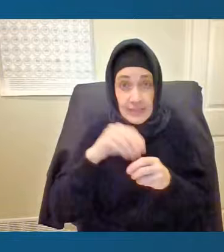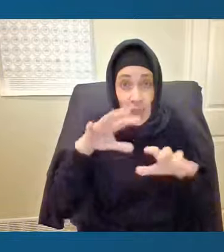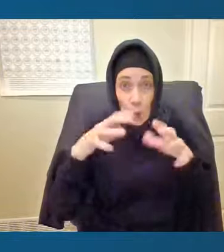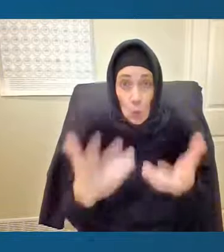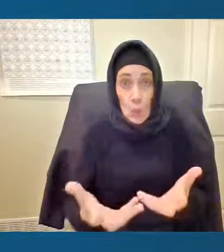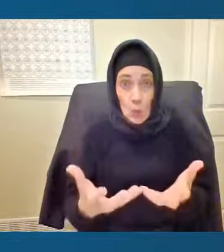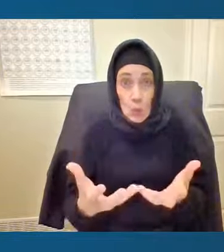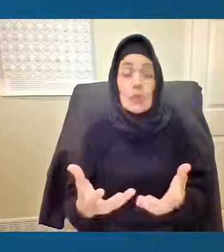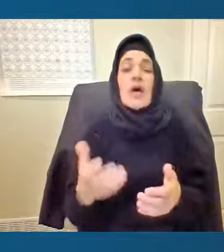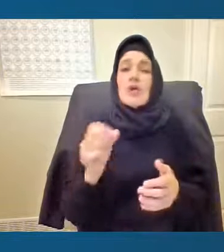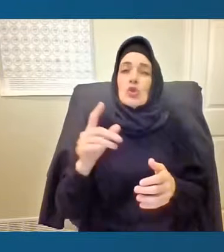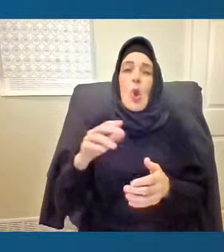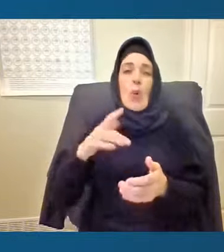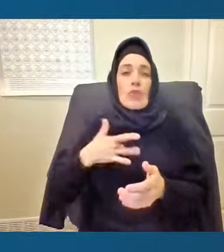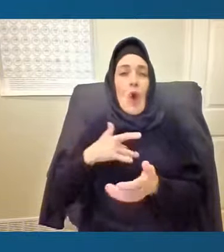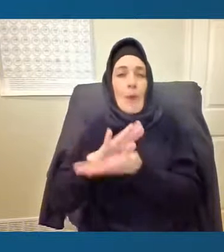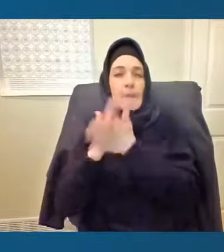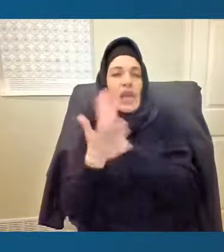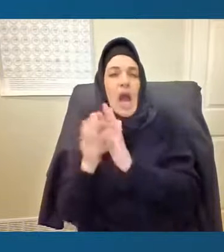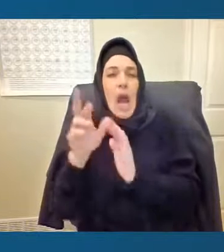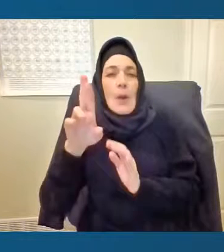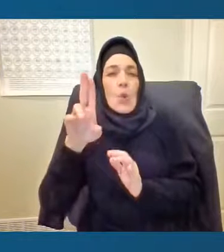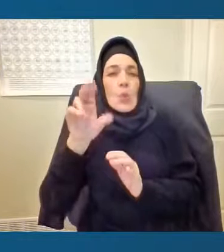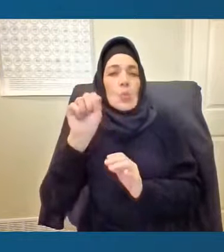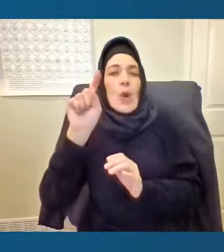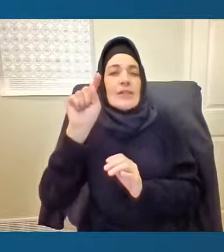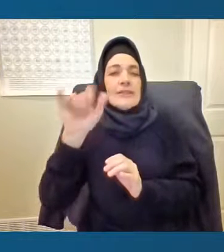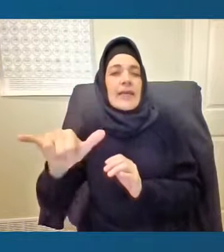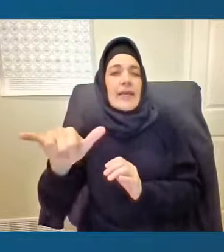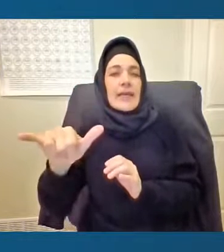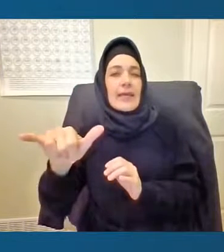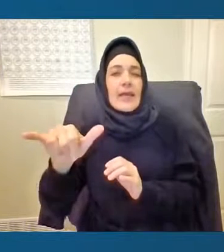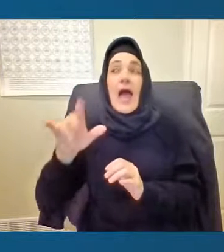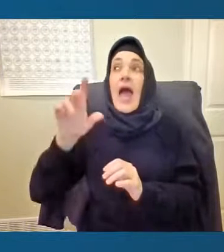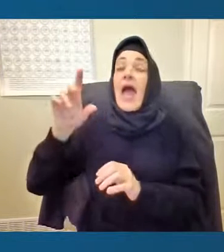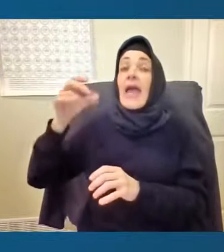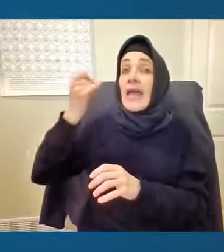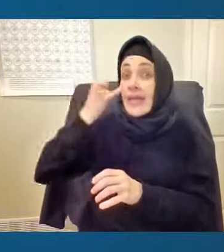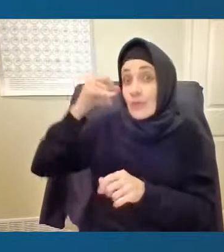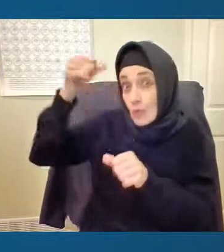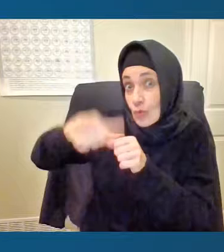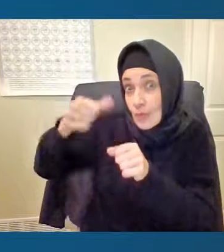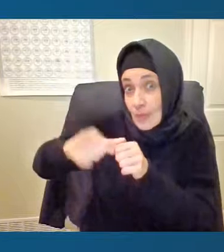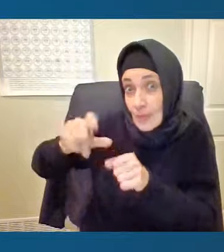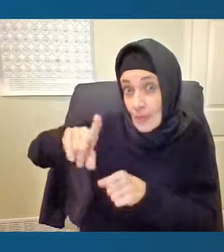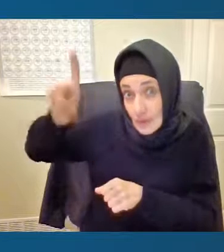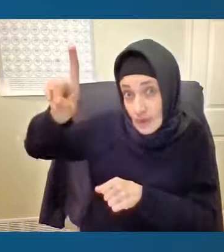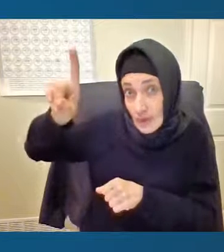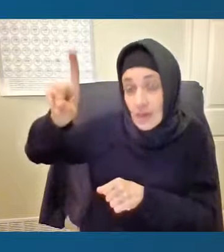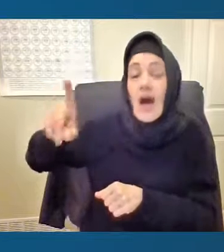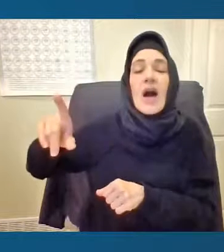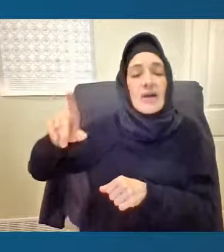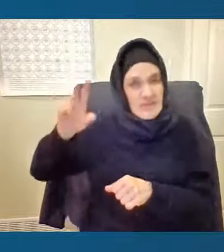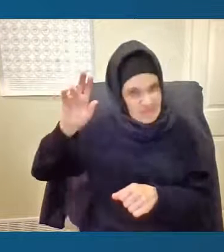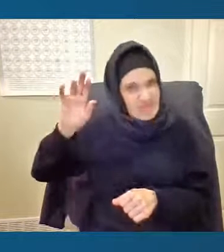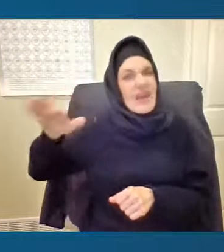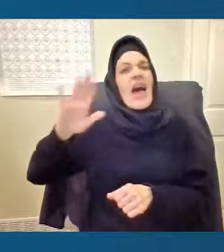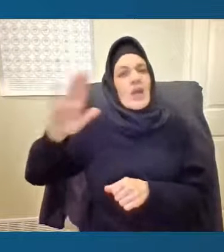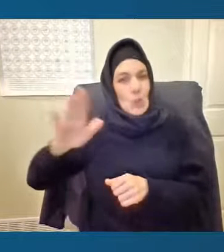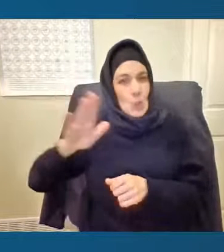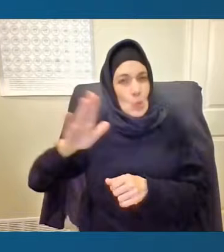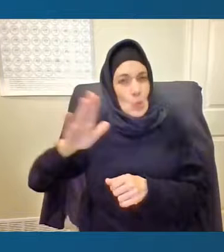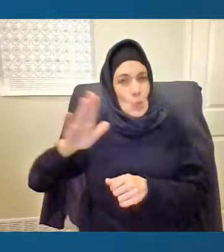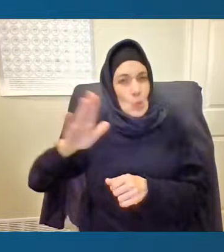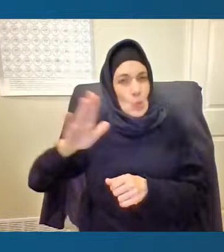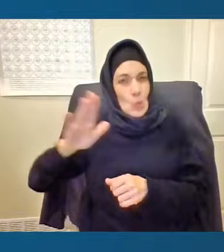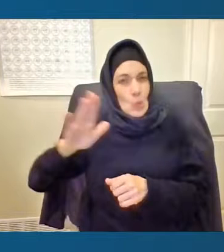not shining. The Prophet ﷺ said that dhikr of Allah is what's going to clean that off. Before I go further, you know one thing that happens to